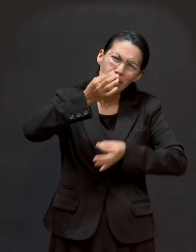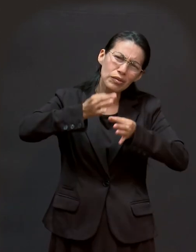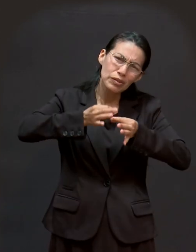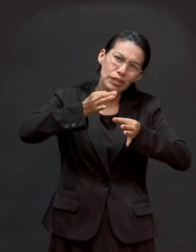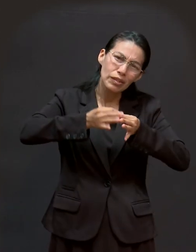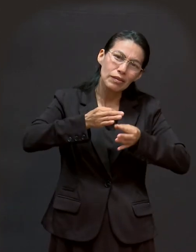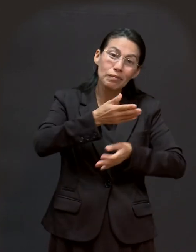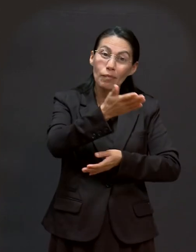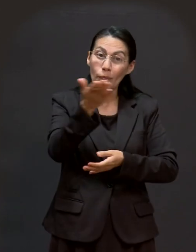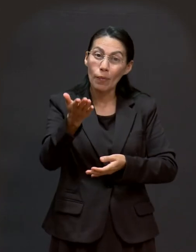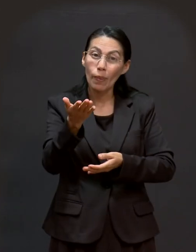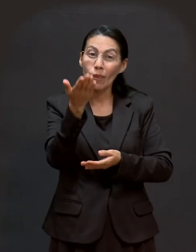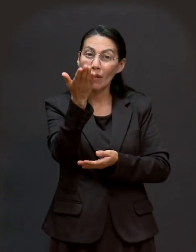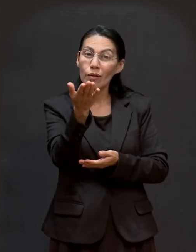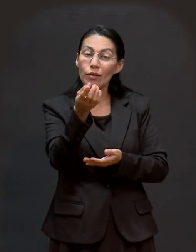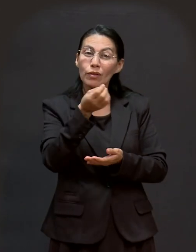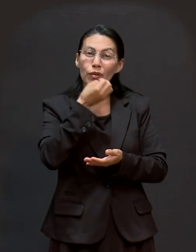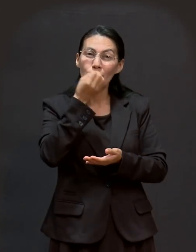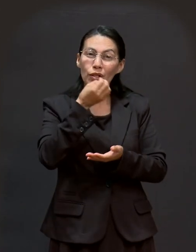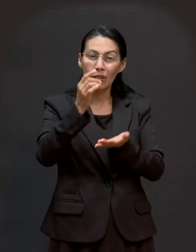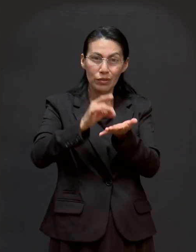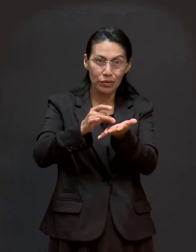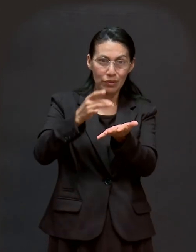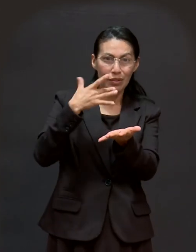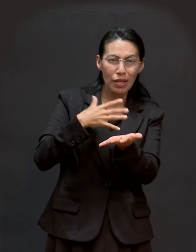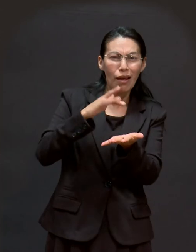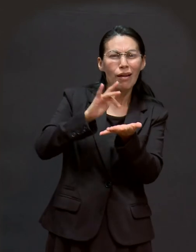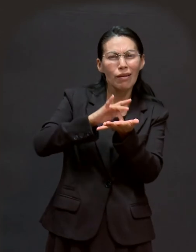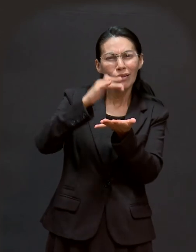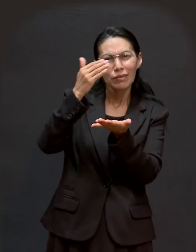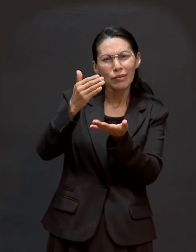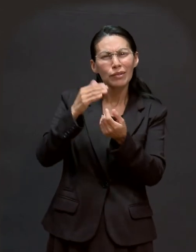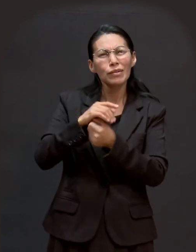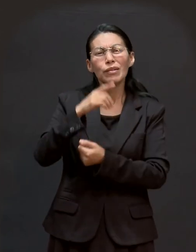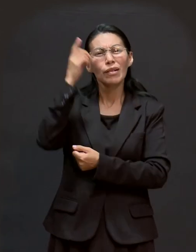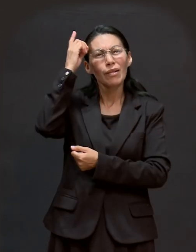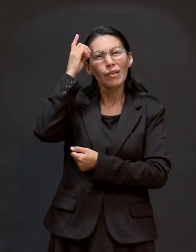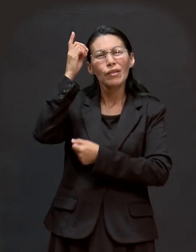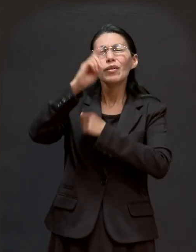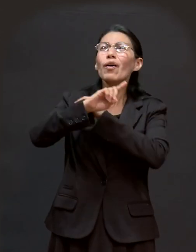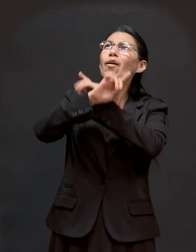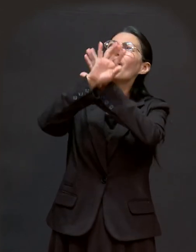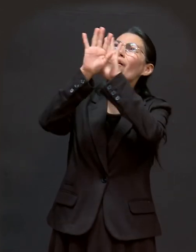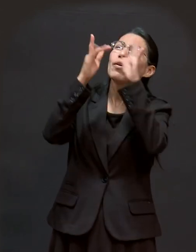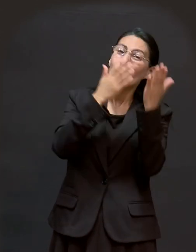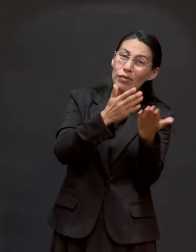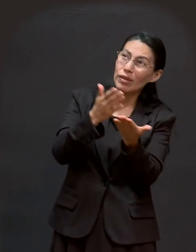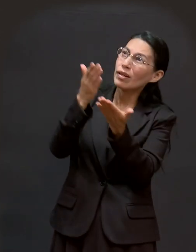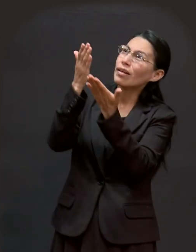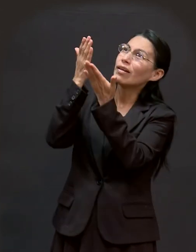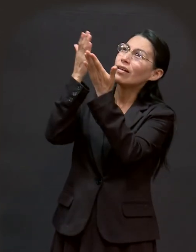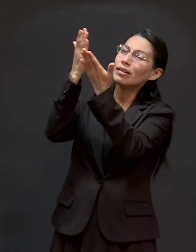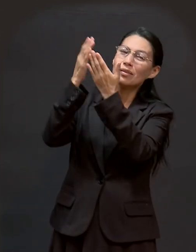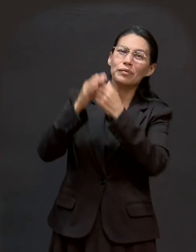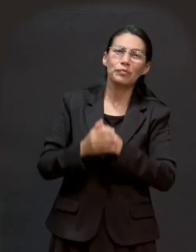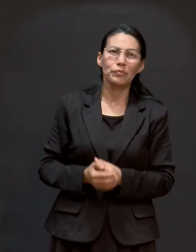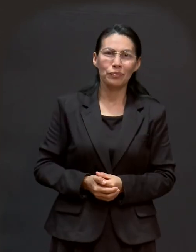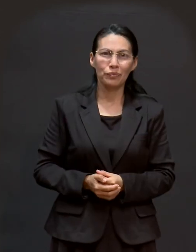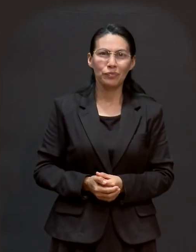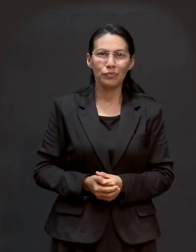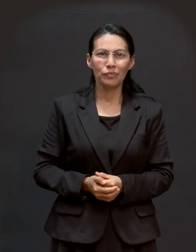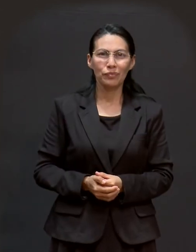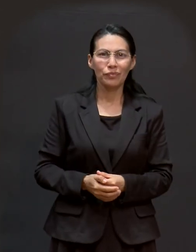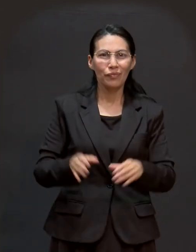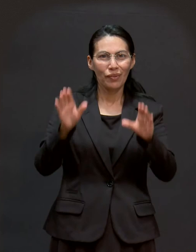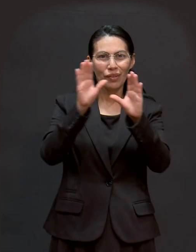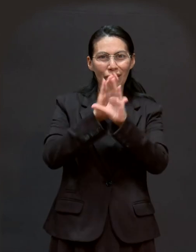vida mientras ustedes envían sus pedidos de oración y sus agradecimientos para glorificar a dios en este